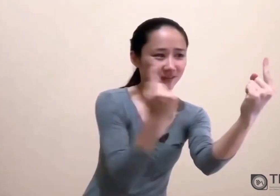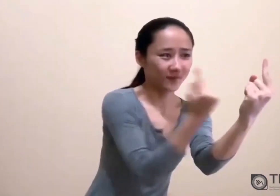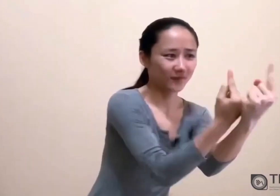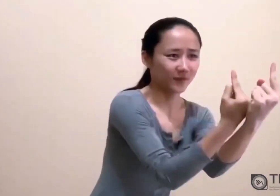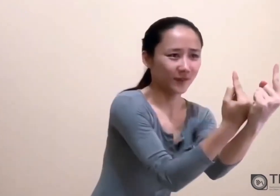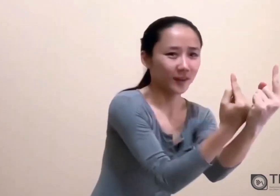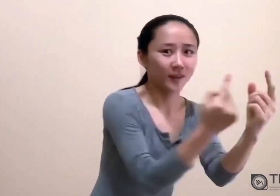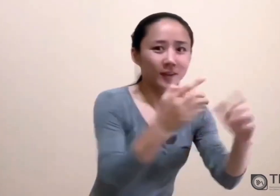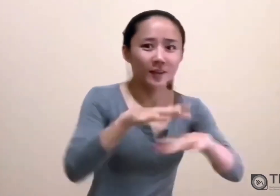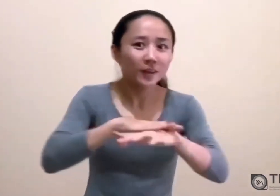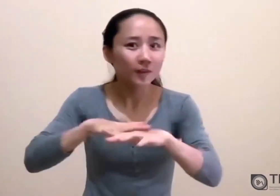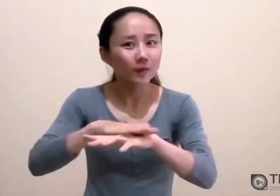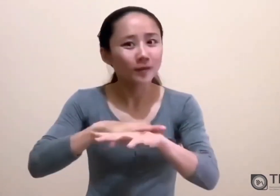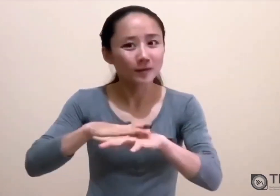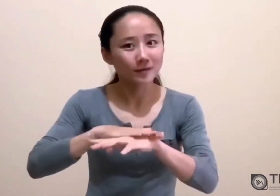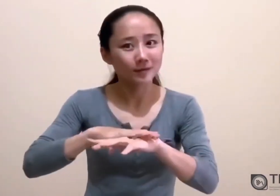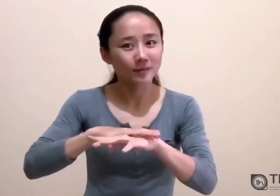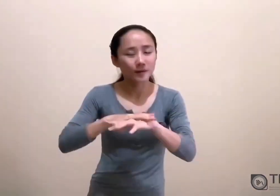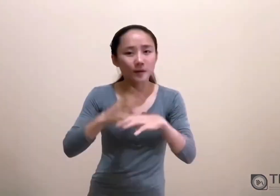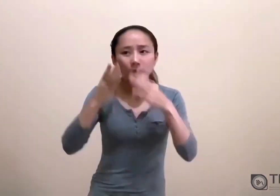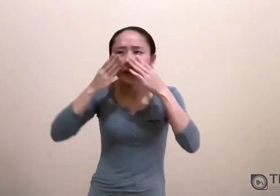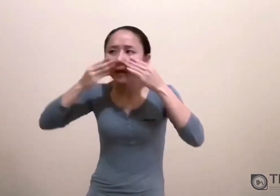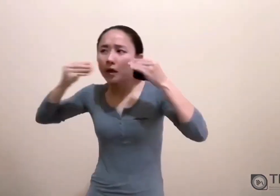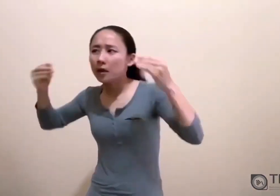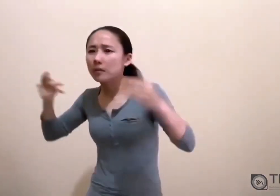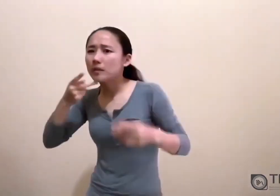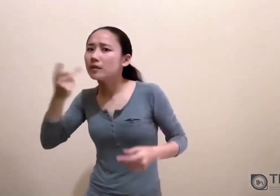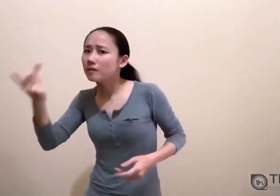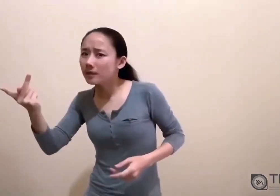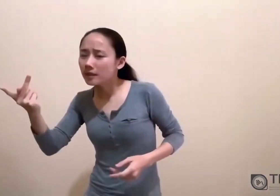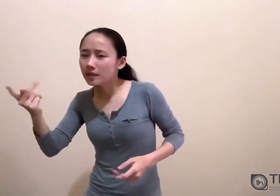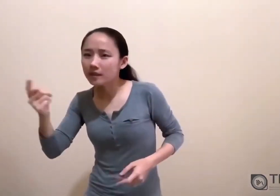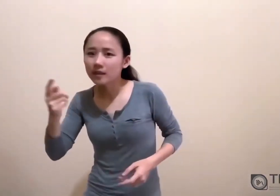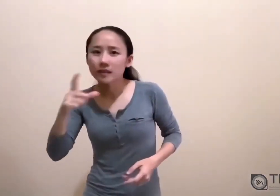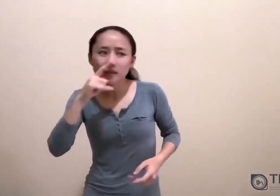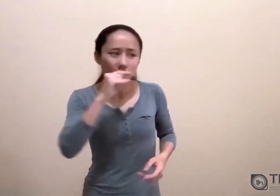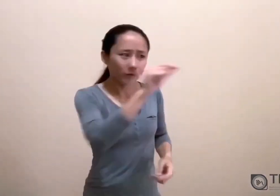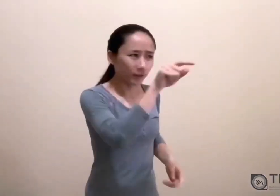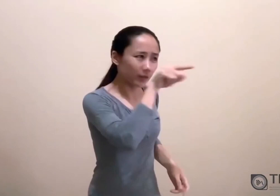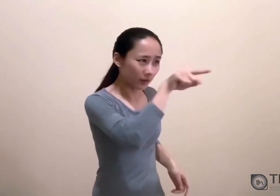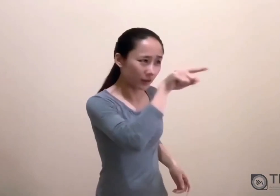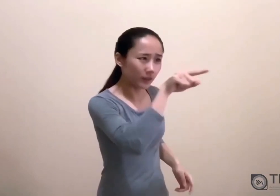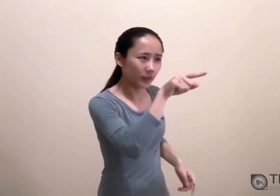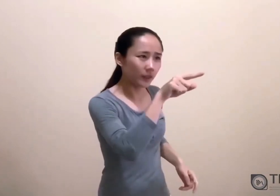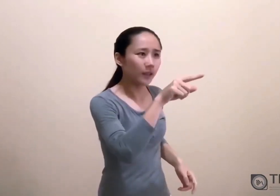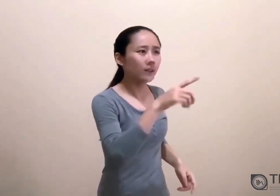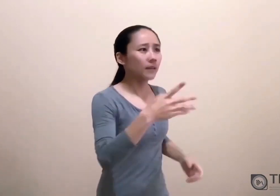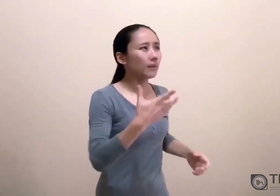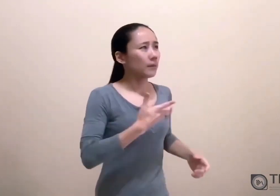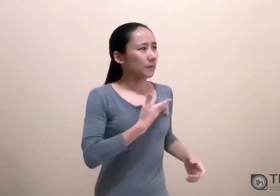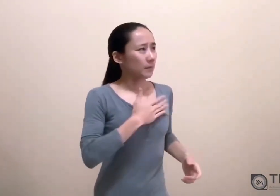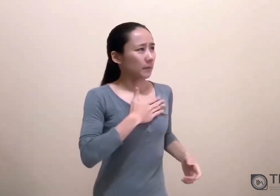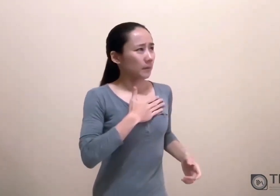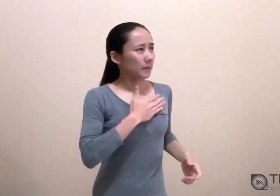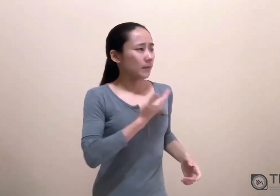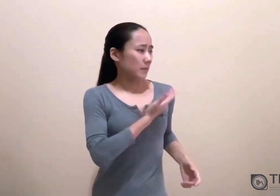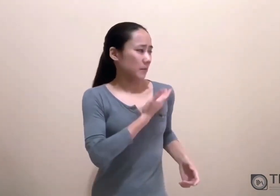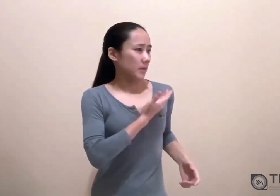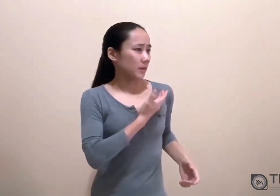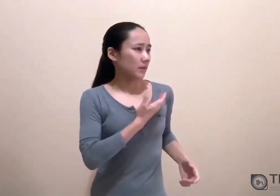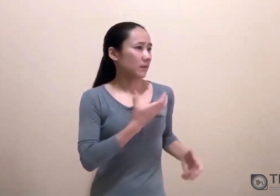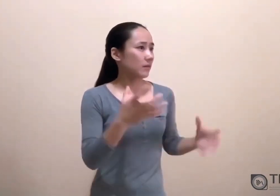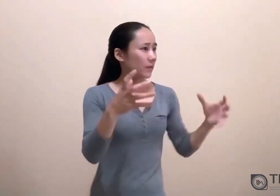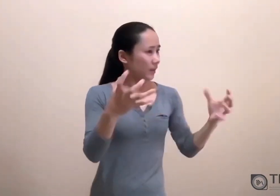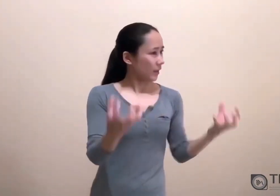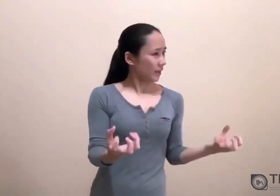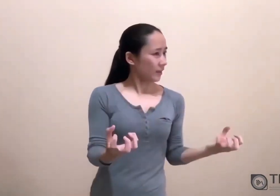Então, se dirigiu a cegonha para uma conversa e perguntou: Cegonha, você gostaria